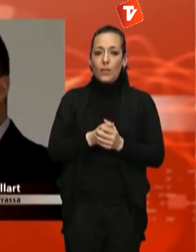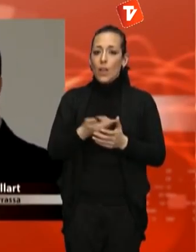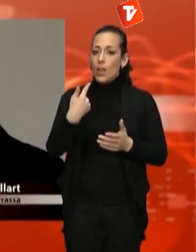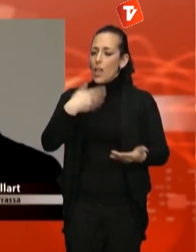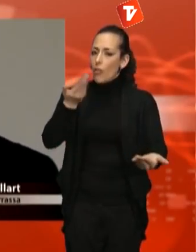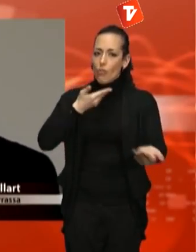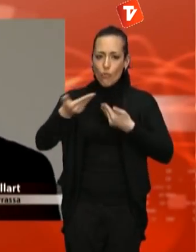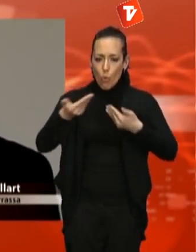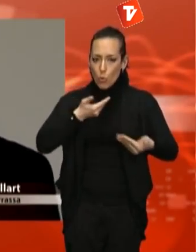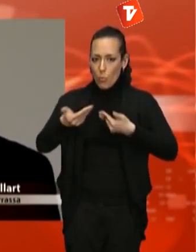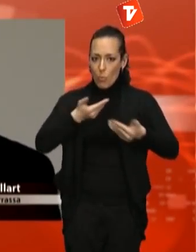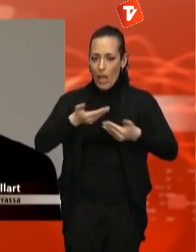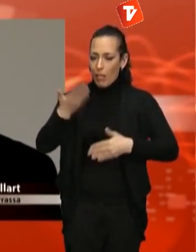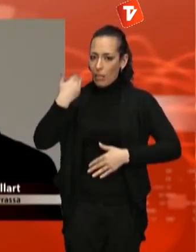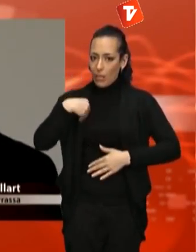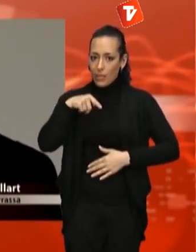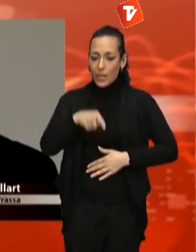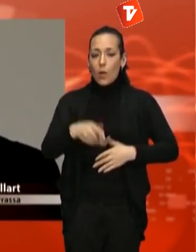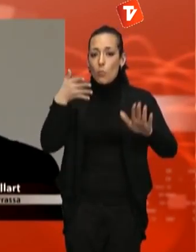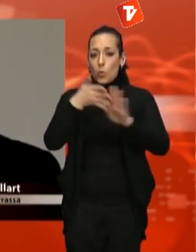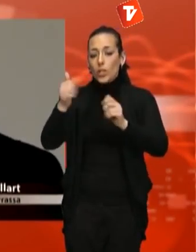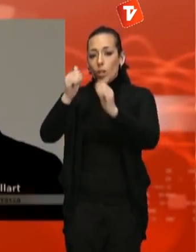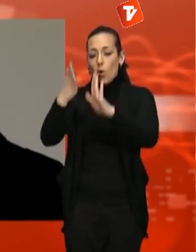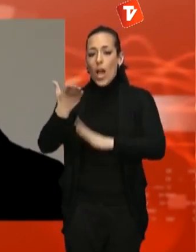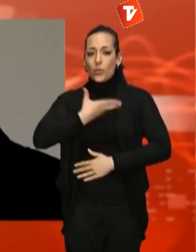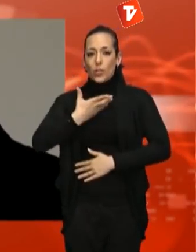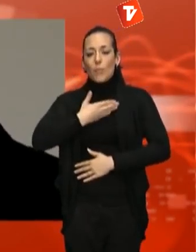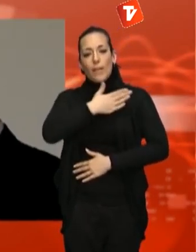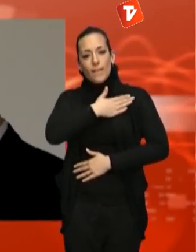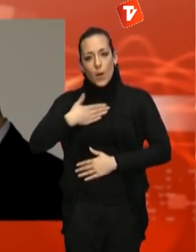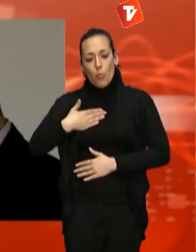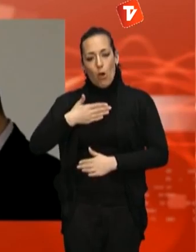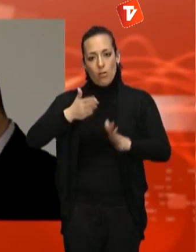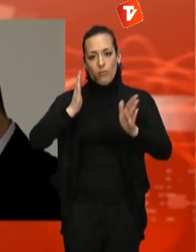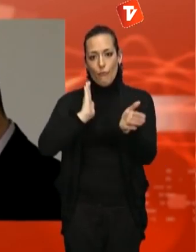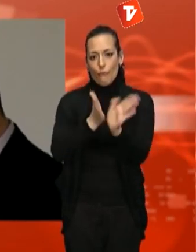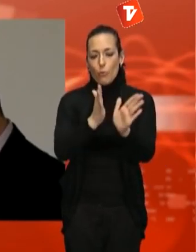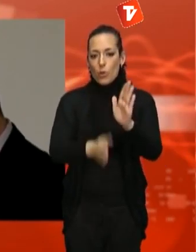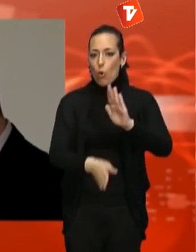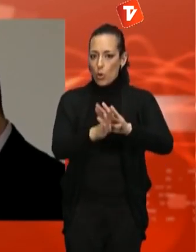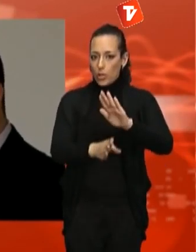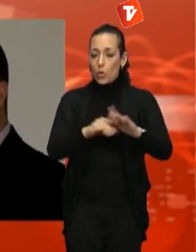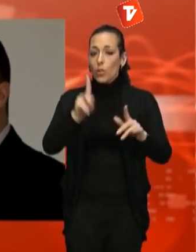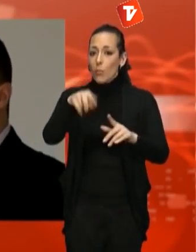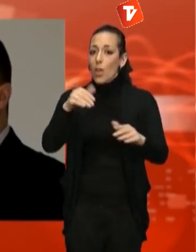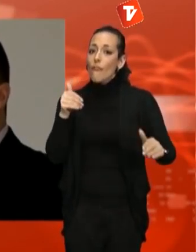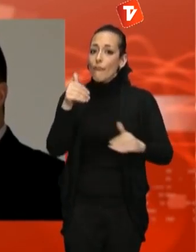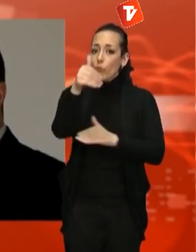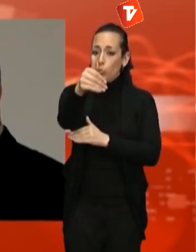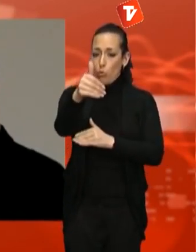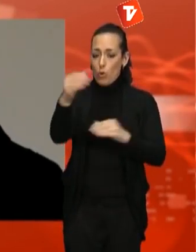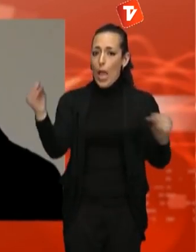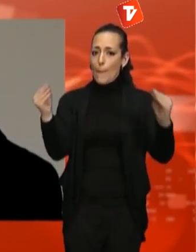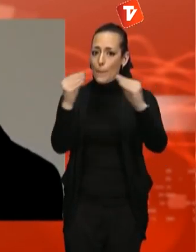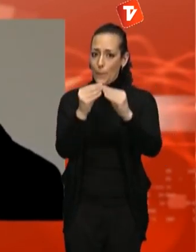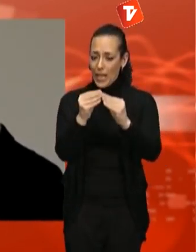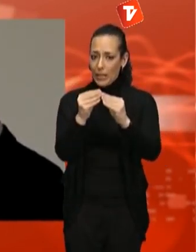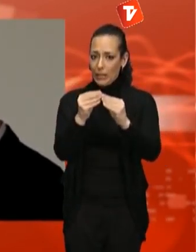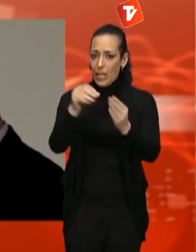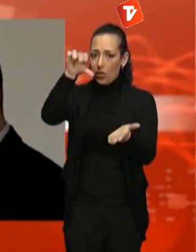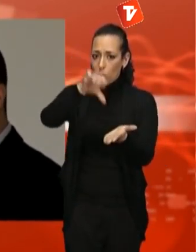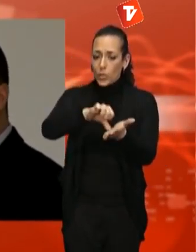les estratègies de formació i reactivació econòmica i per això també estem impulsant un futur pacte de ciutat per reinventar i repensar